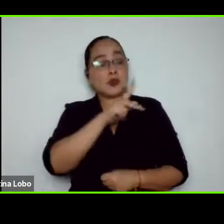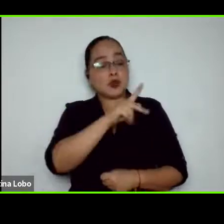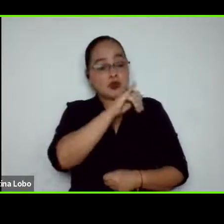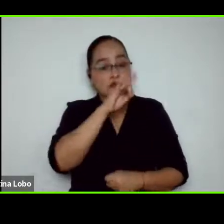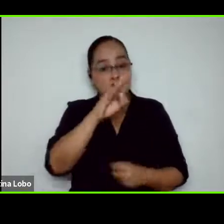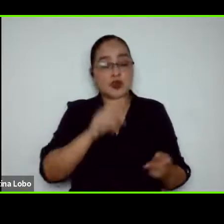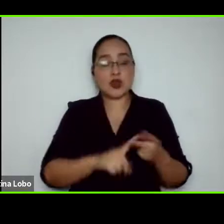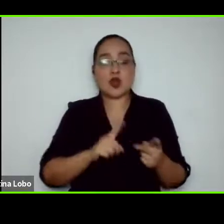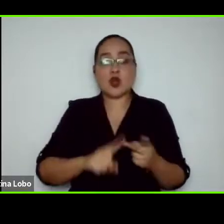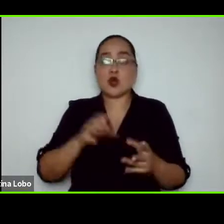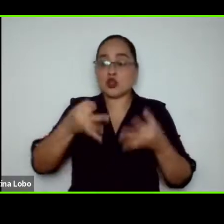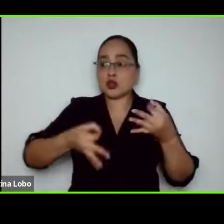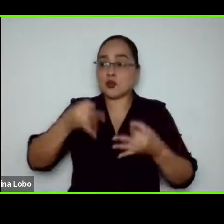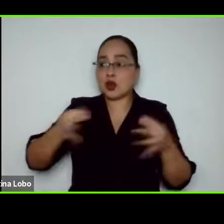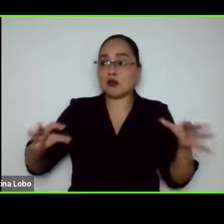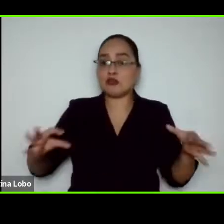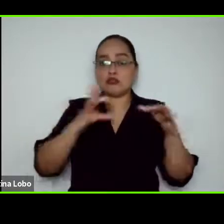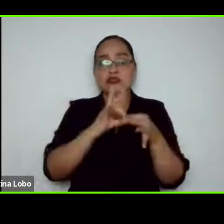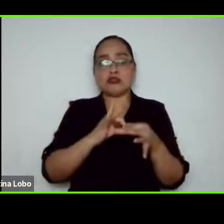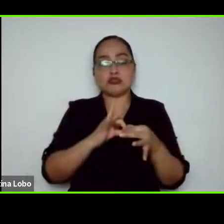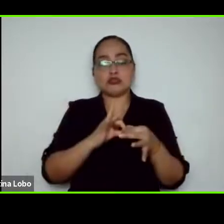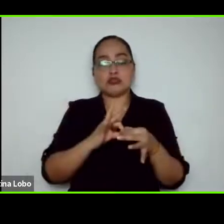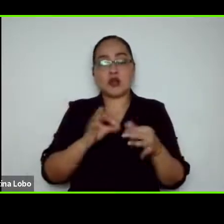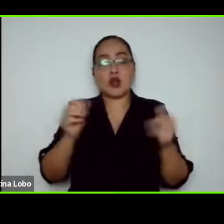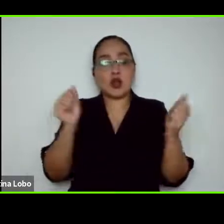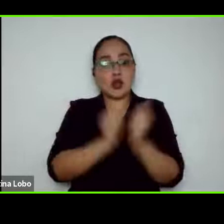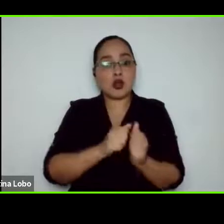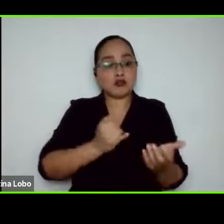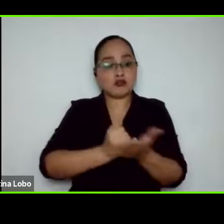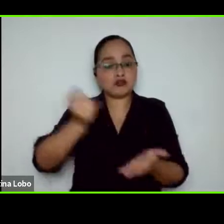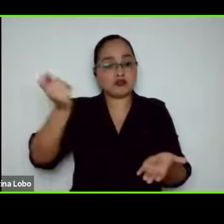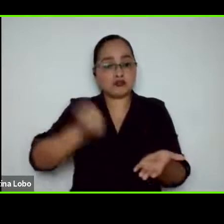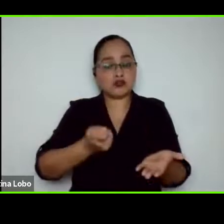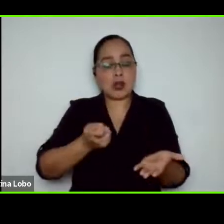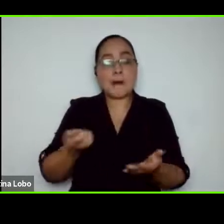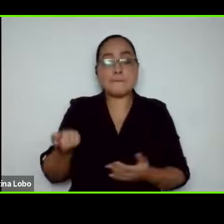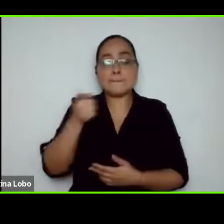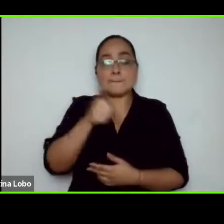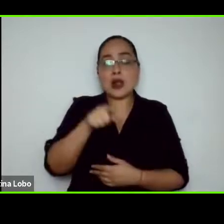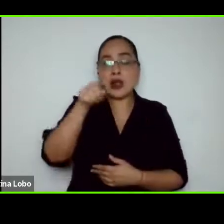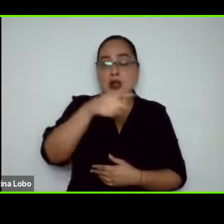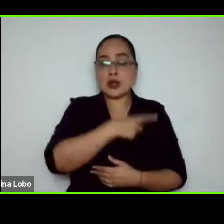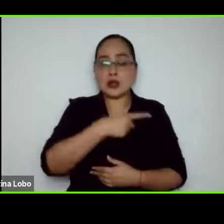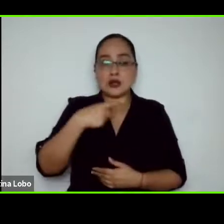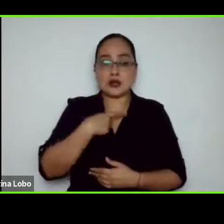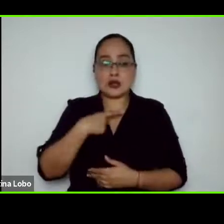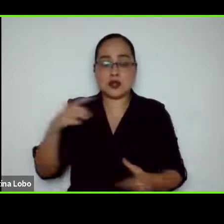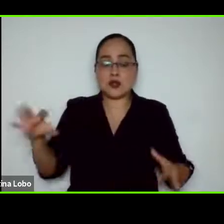constitucional le da fuerza vinculante a través de sus resoluciones jurisdiccionales al derecho internacional de los derechos